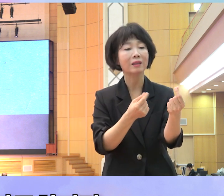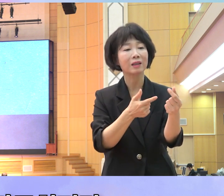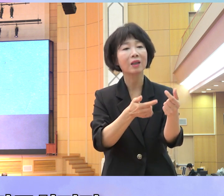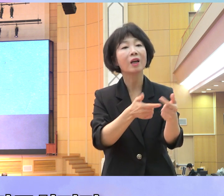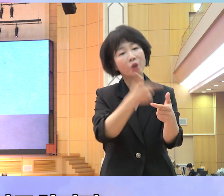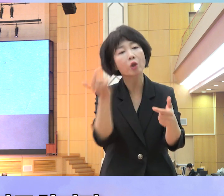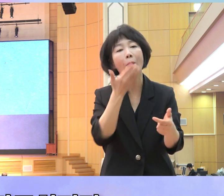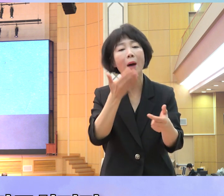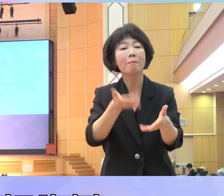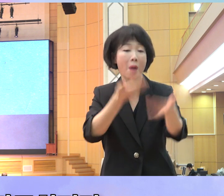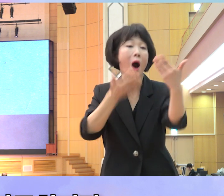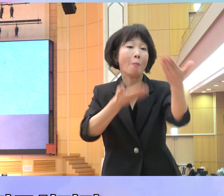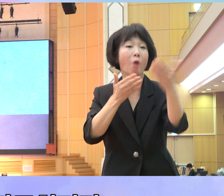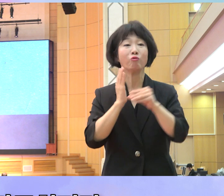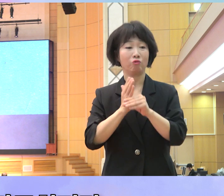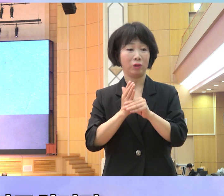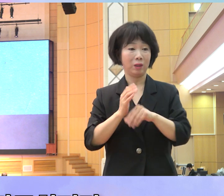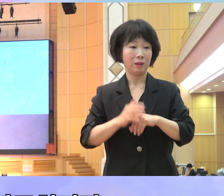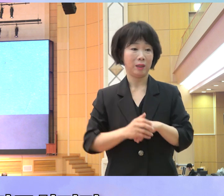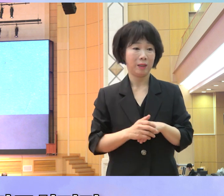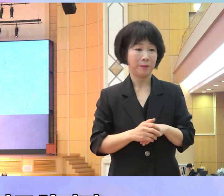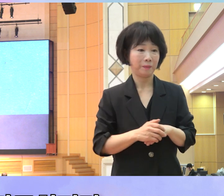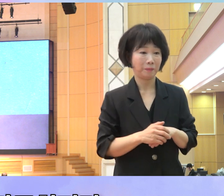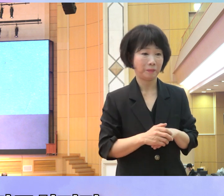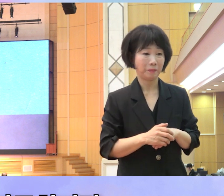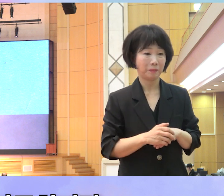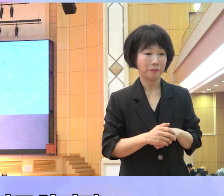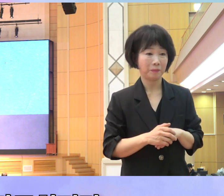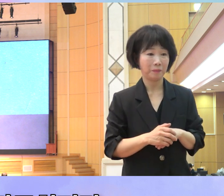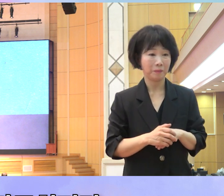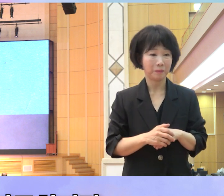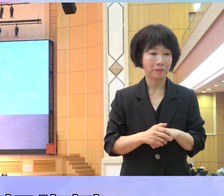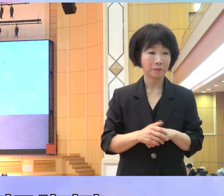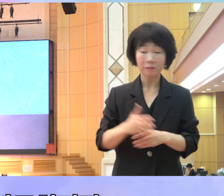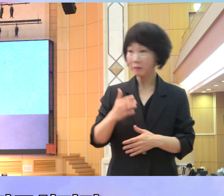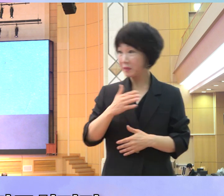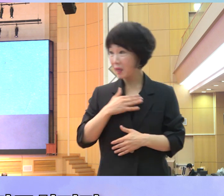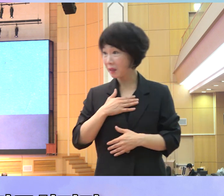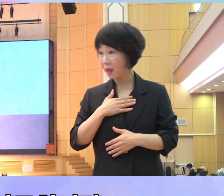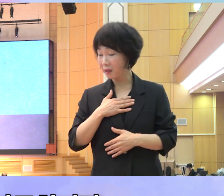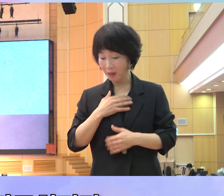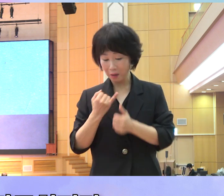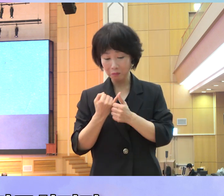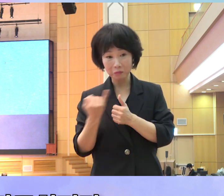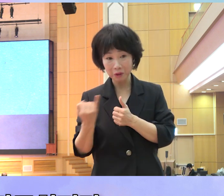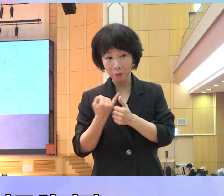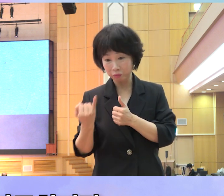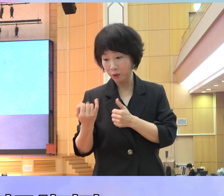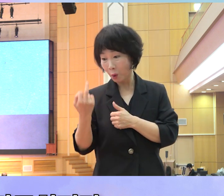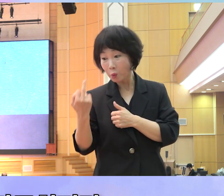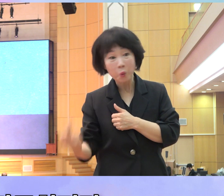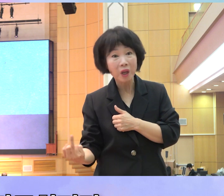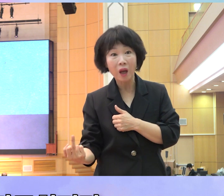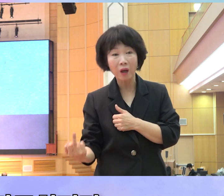중에서. 지만 알아. 자기 먼저만 입으로 들어가는 그 음식이. 그게 당연한 겁니다. 그거는